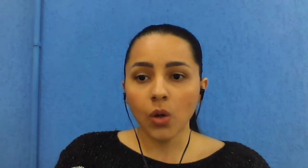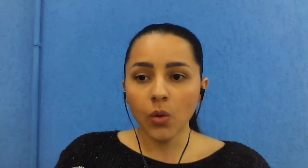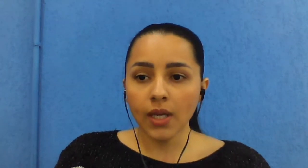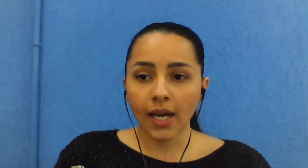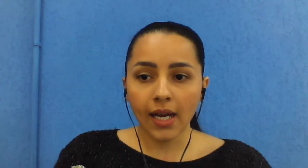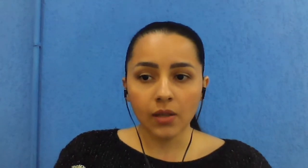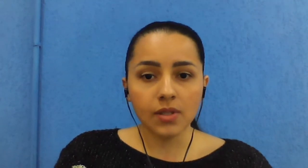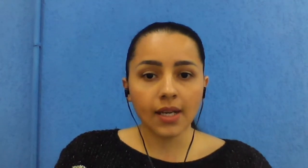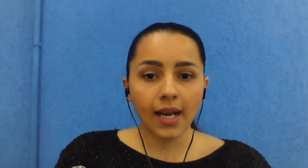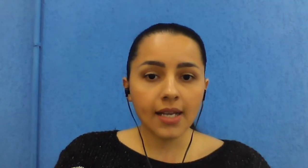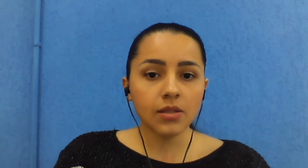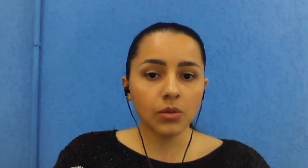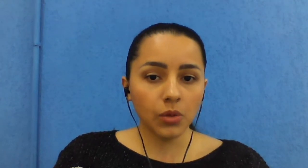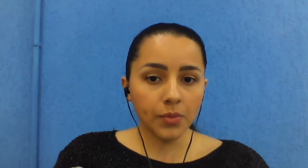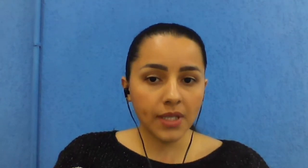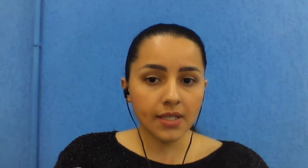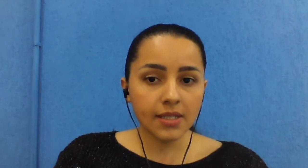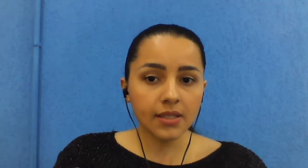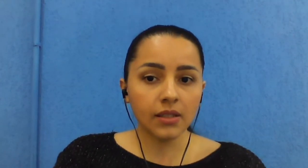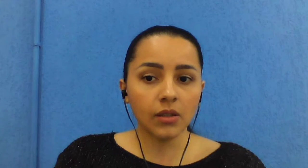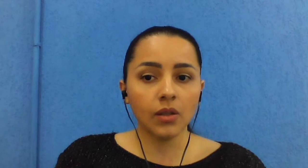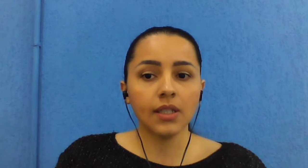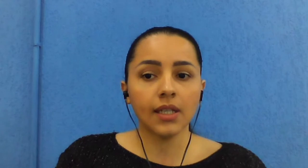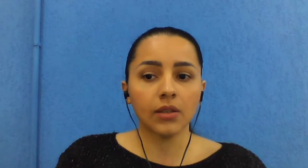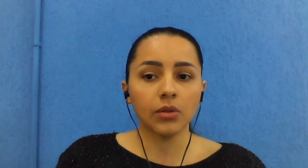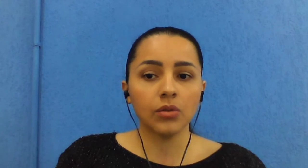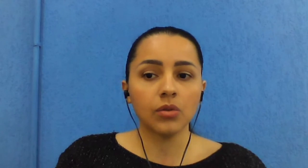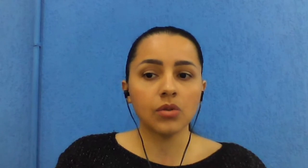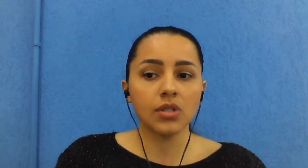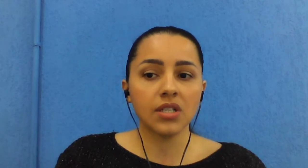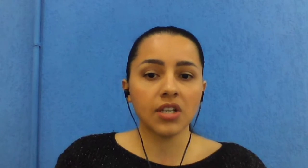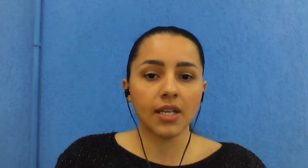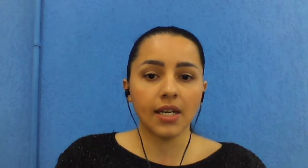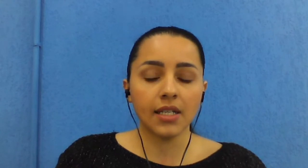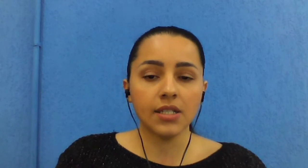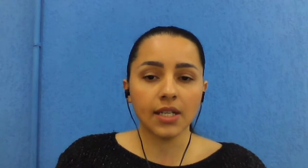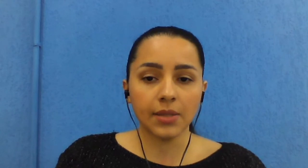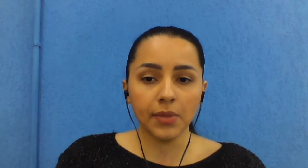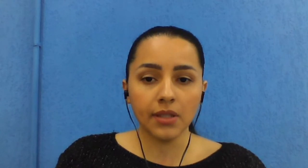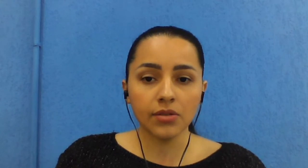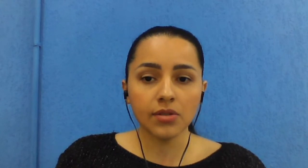do professor Rui Carlos Castro Domingues, coordenador do curso de